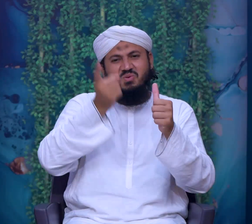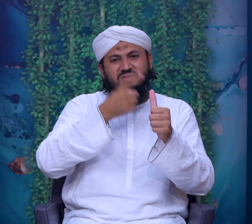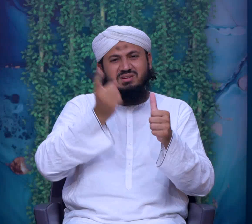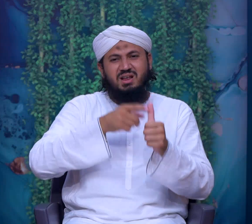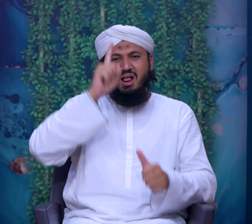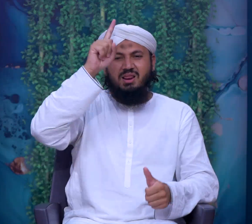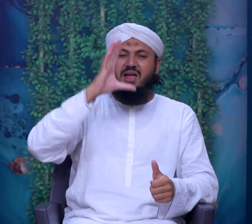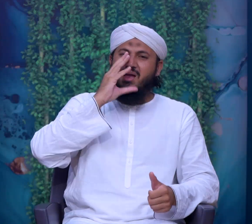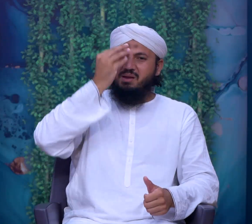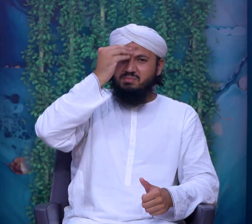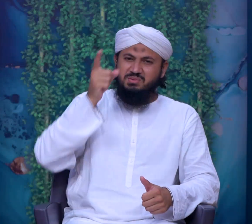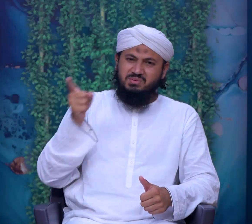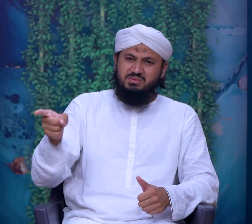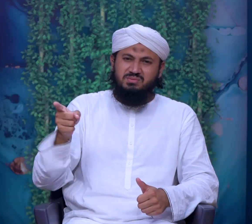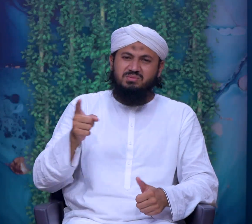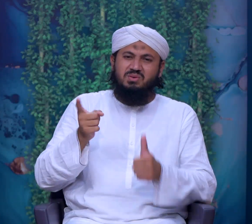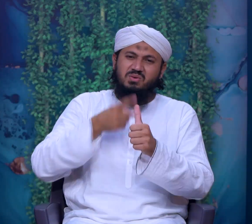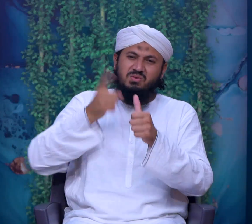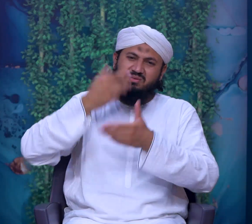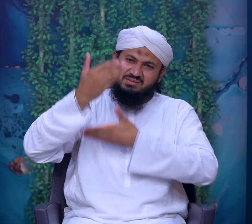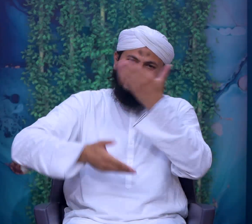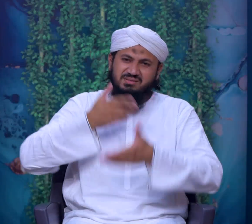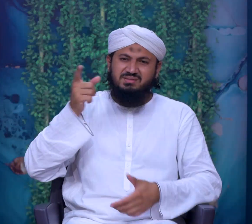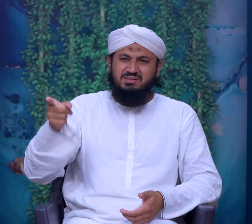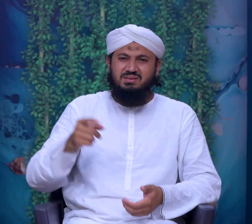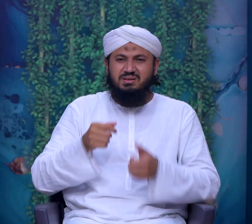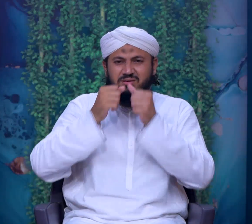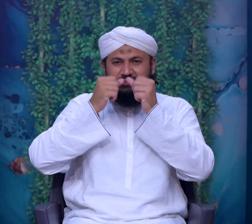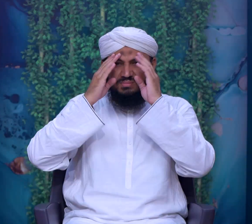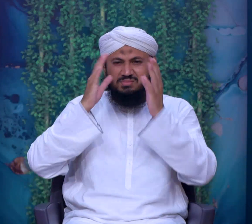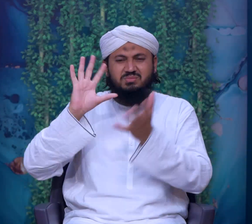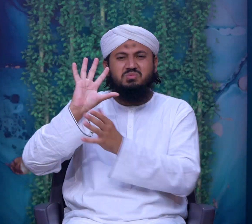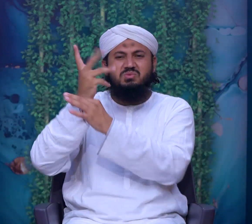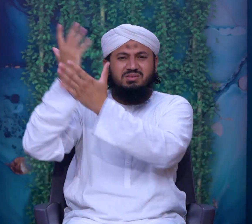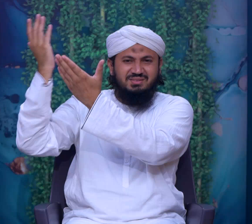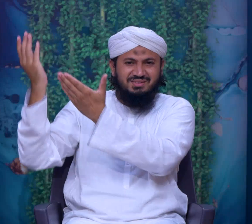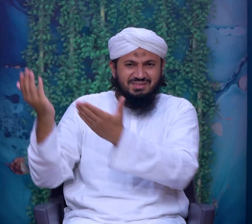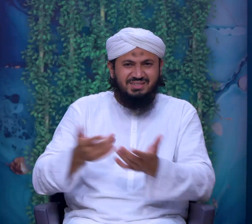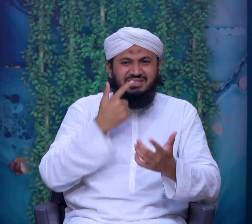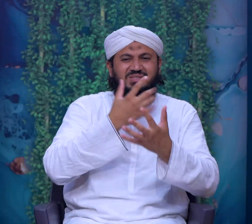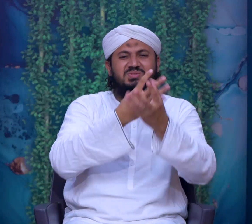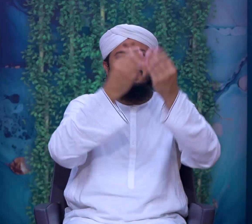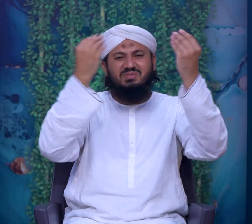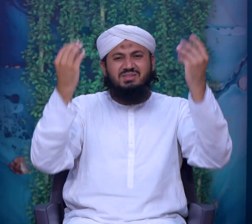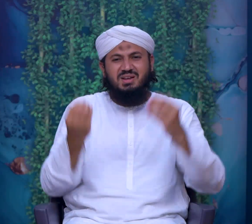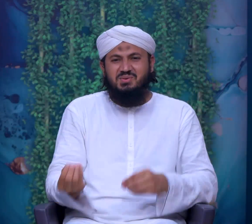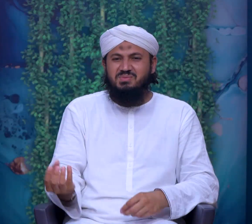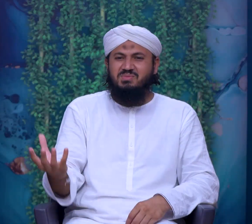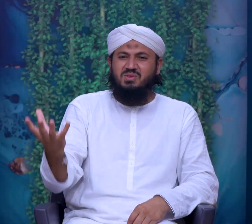خود فرماتی ہیں، جب پیارے آقا صلی اللہ علیہ وآلہ وصحبہ وسلم اس کائنات میں تشریف لائے تو ایک نور برآمد ہوا